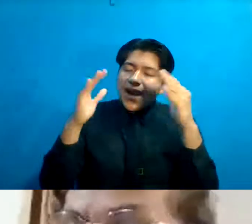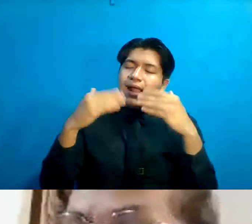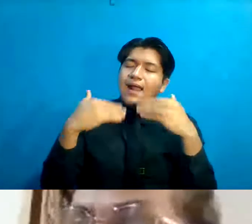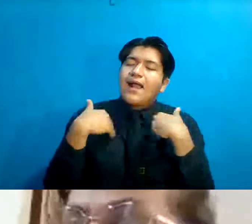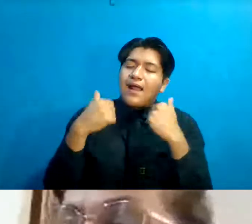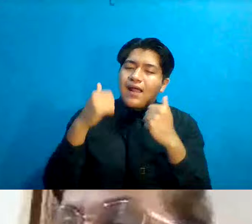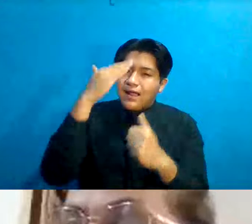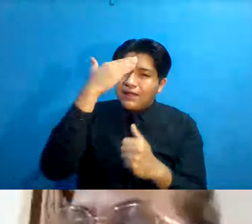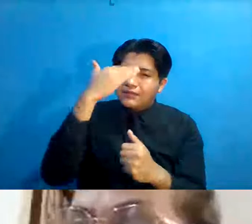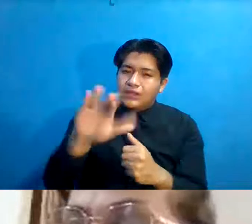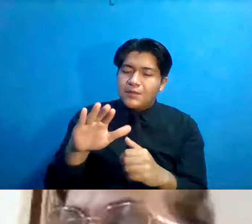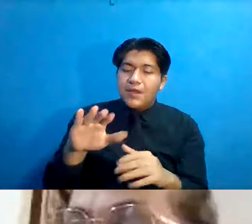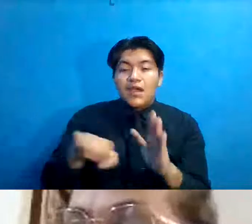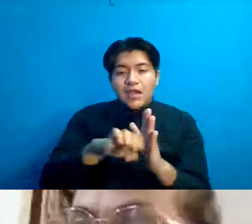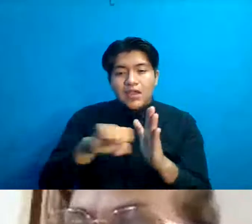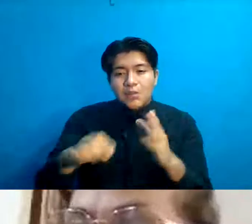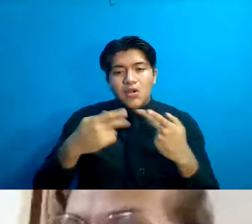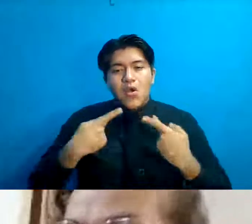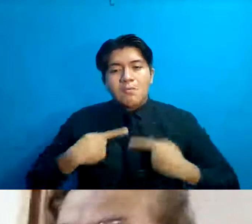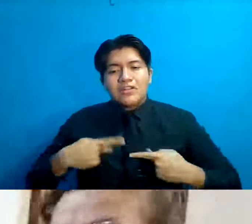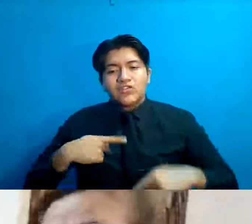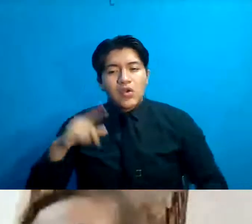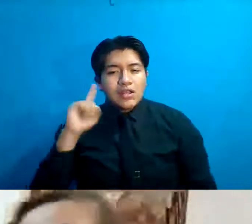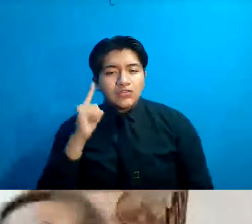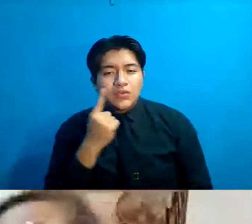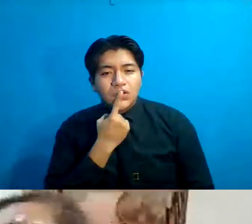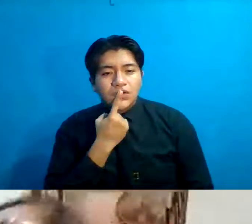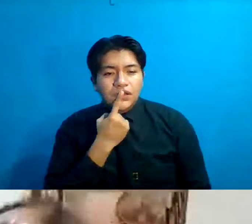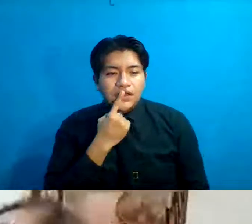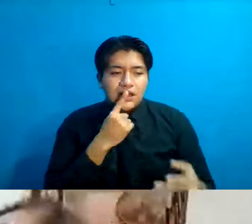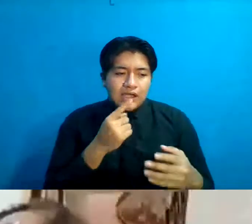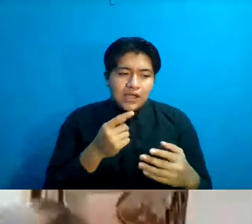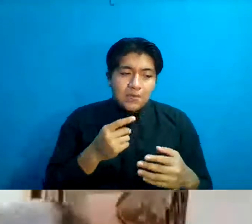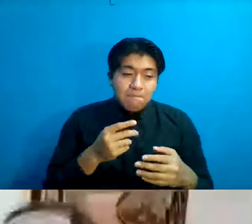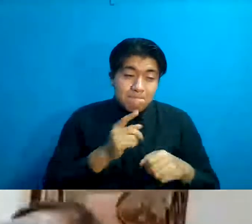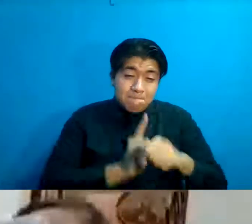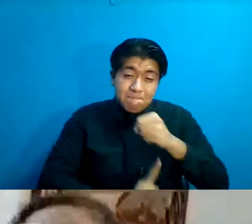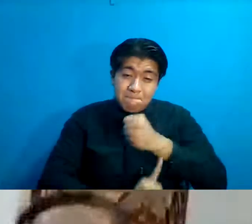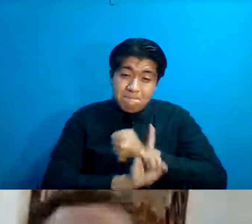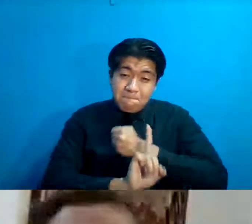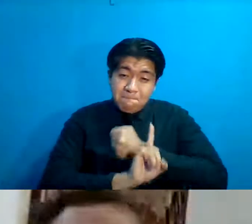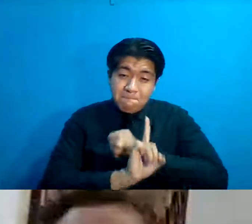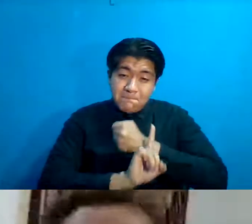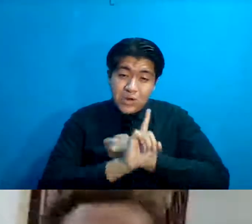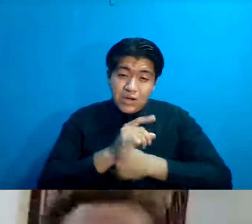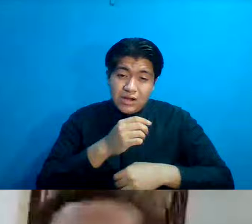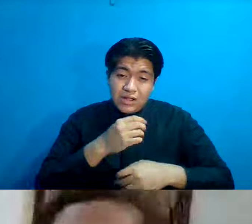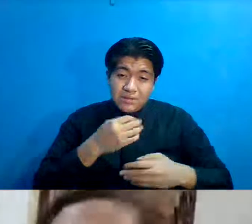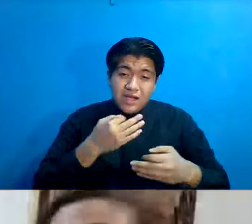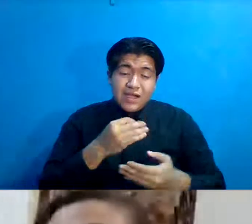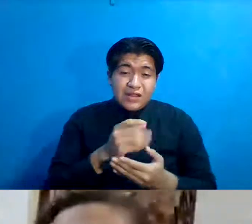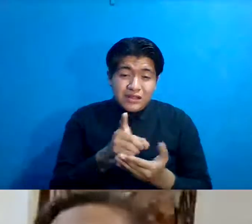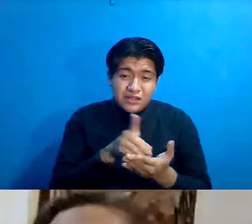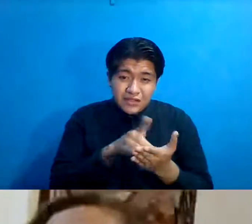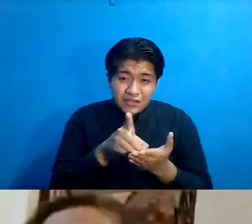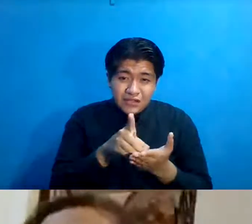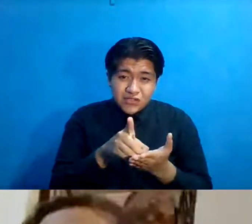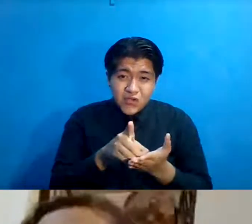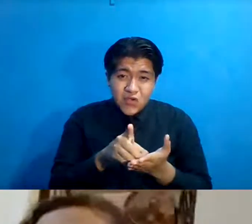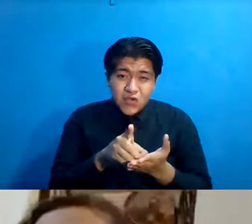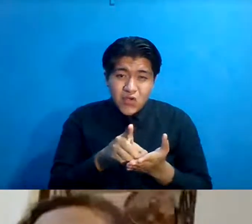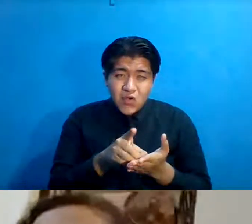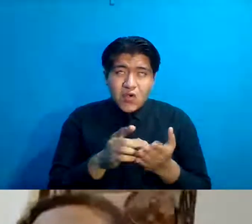persona sorda tiene un problema jurídico que realmente quiere o tiene un problema de lo